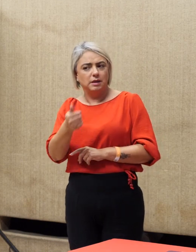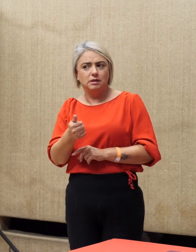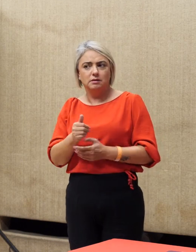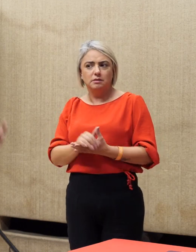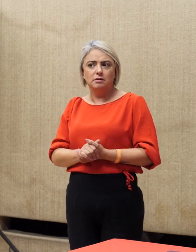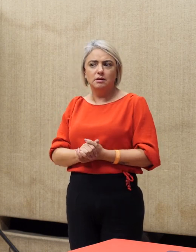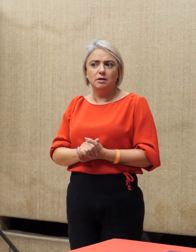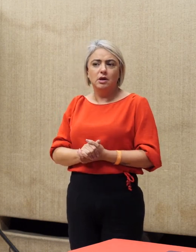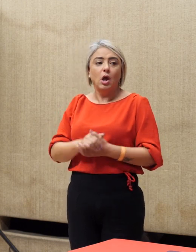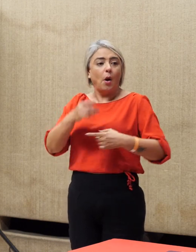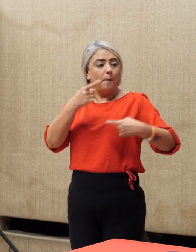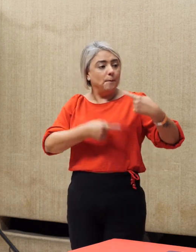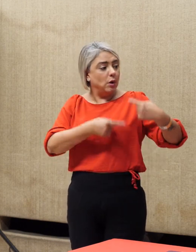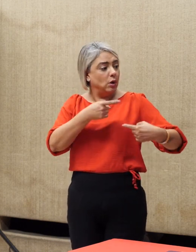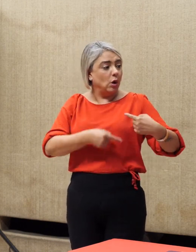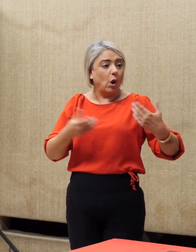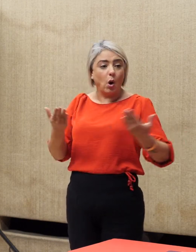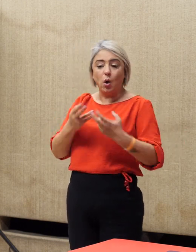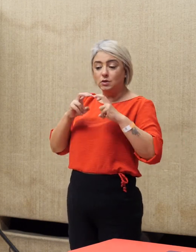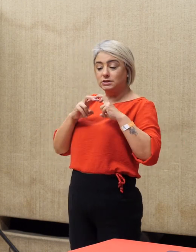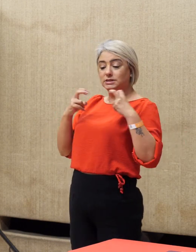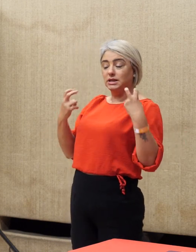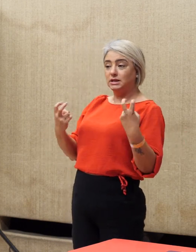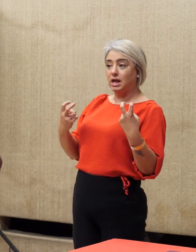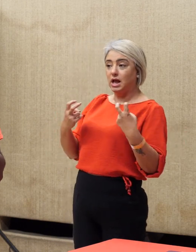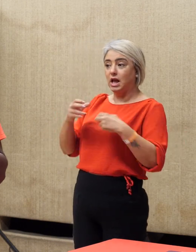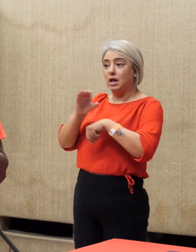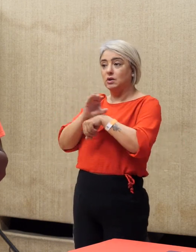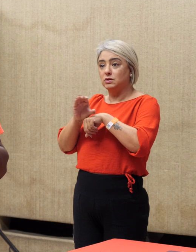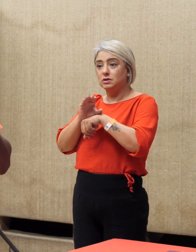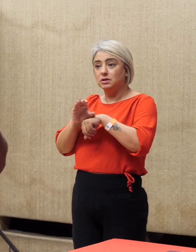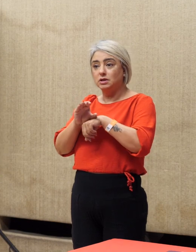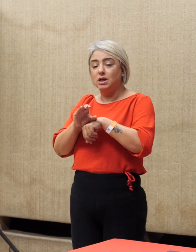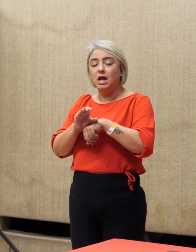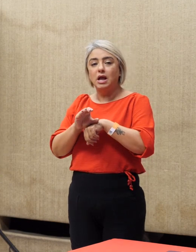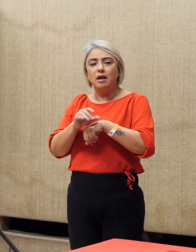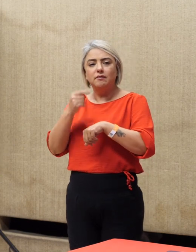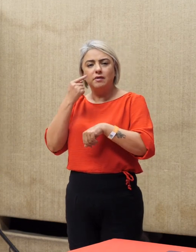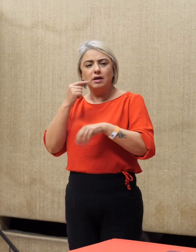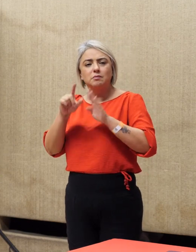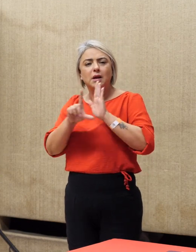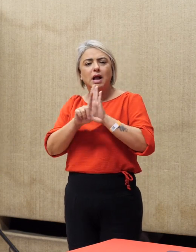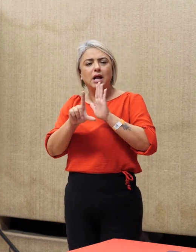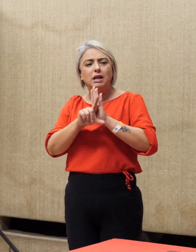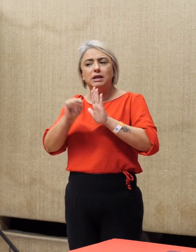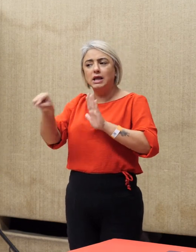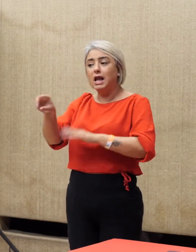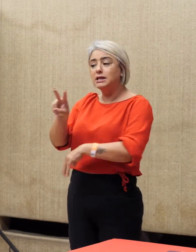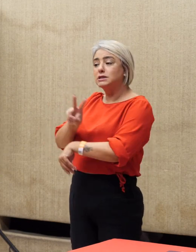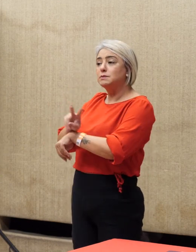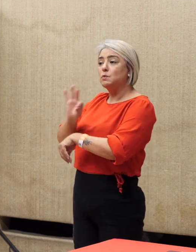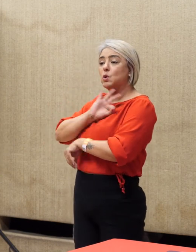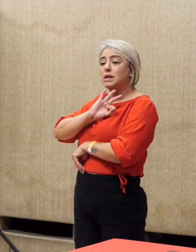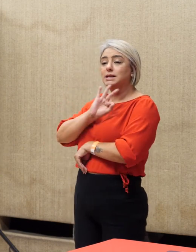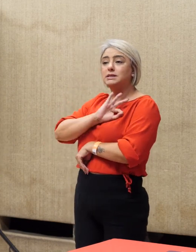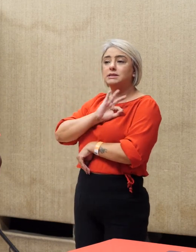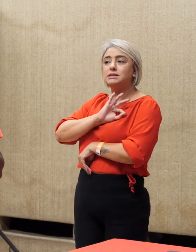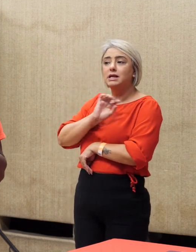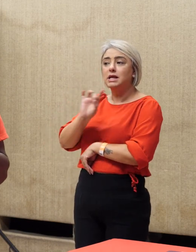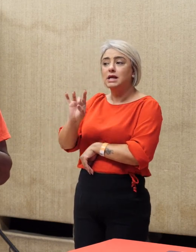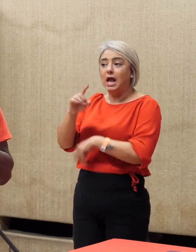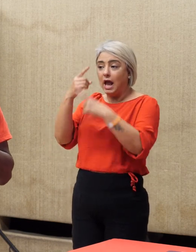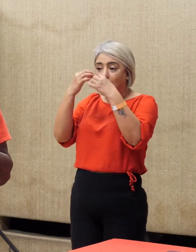que os políticos que hoje estão sentados sobre a Constituição coloquem uma lei para que esses policiais,